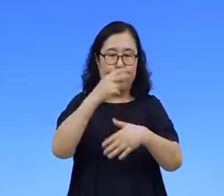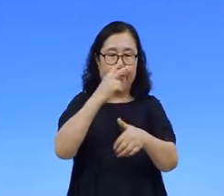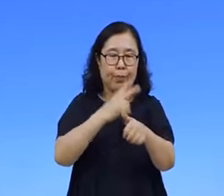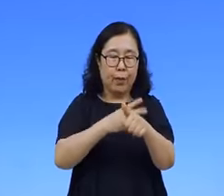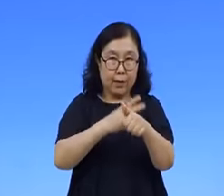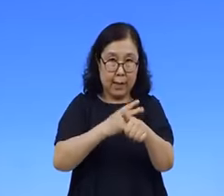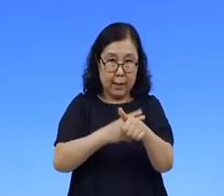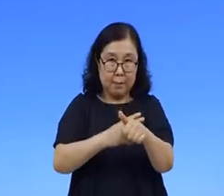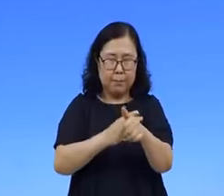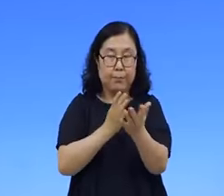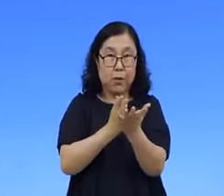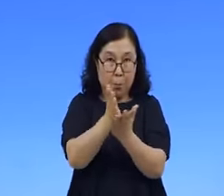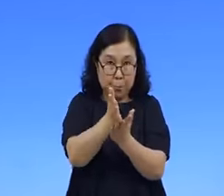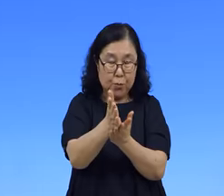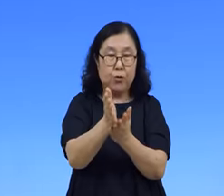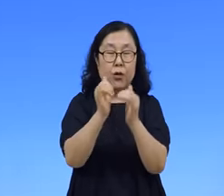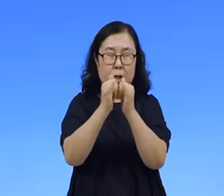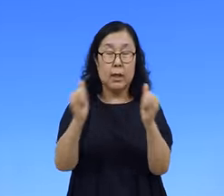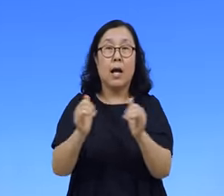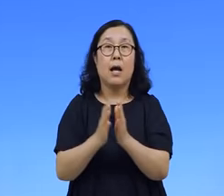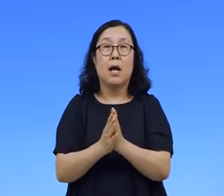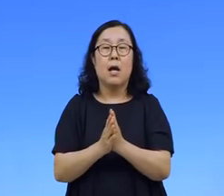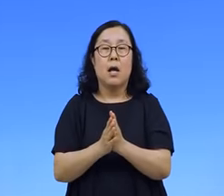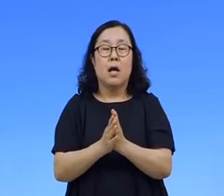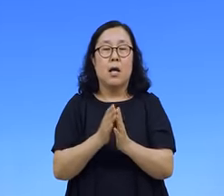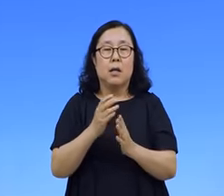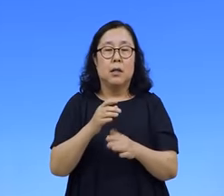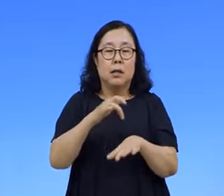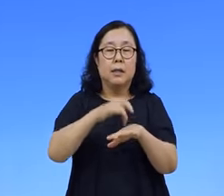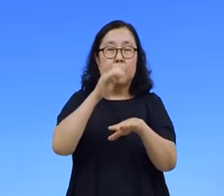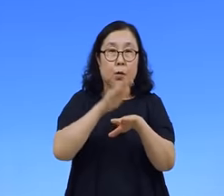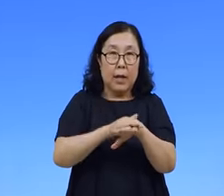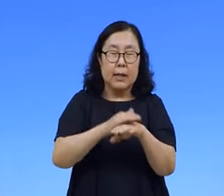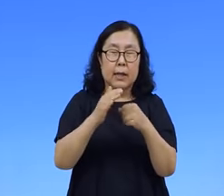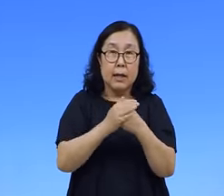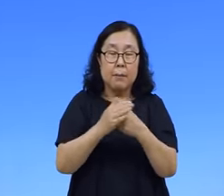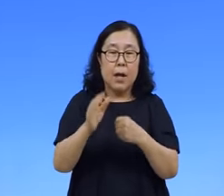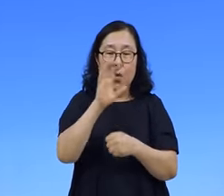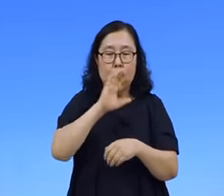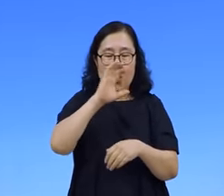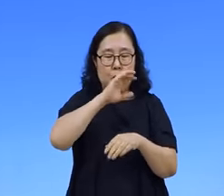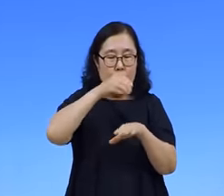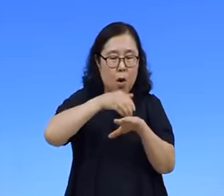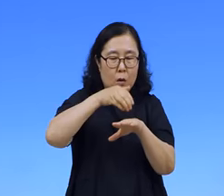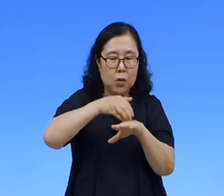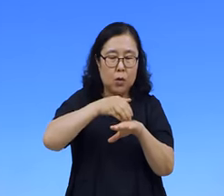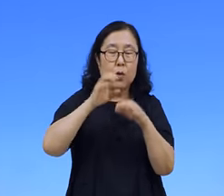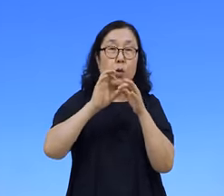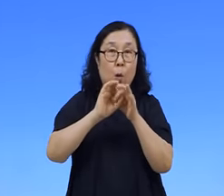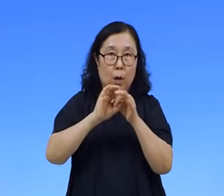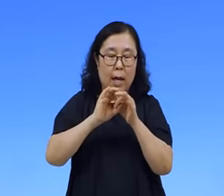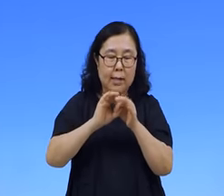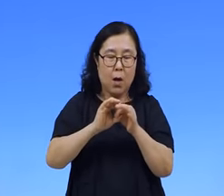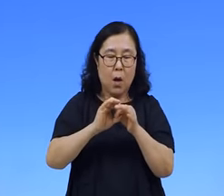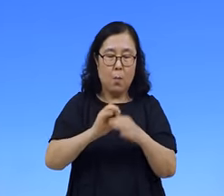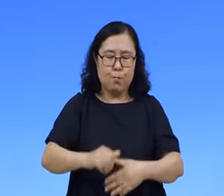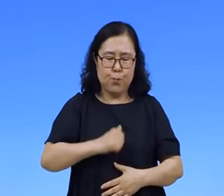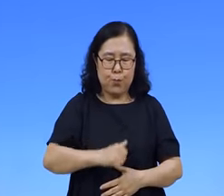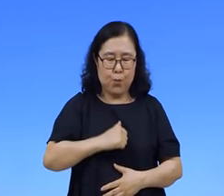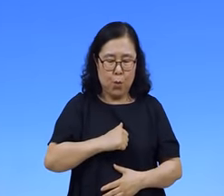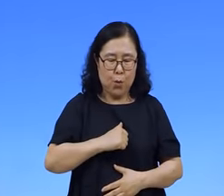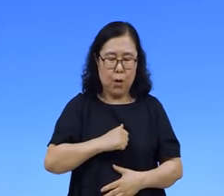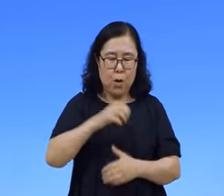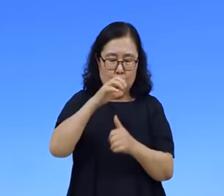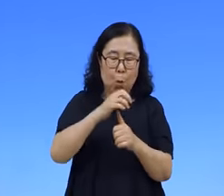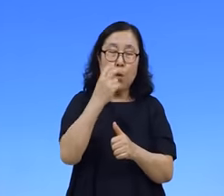하면은 이제 이 분노는 습관의 문제이기 때문에 훈련을 통해서 이 분노라는 감정을 통제하고 다스릴 수